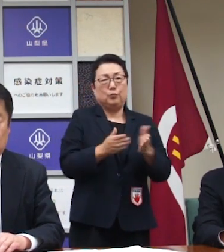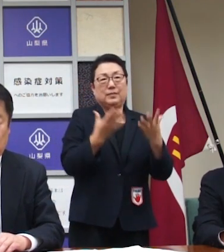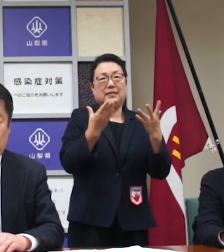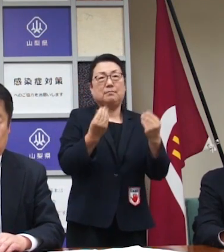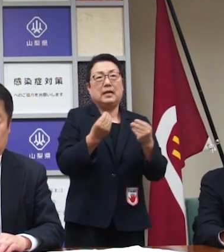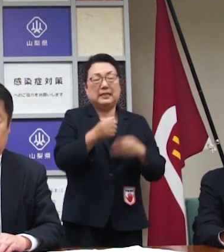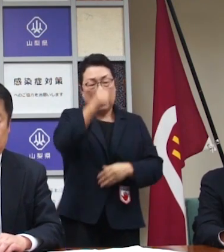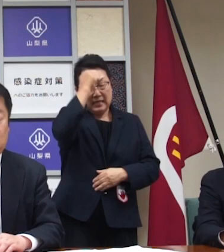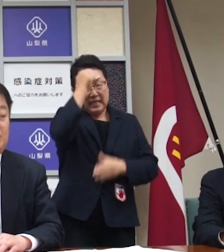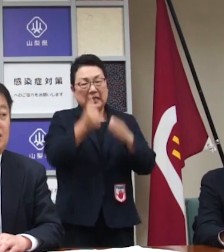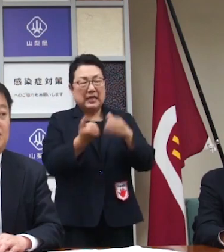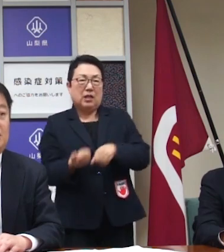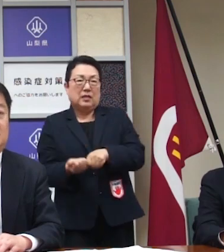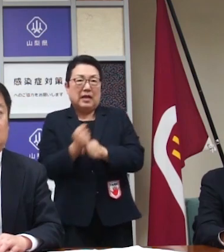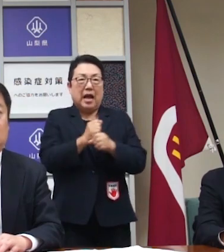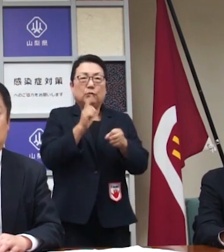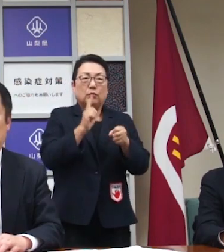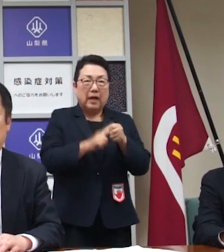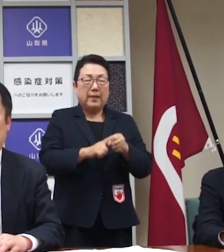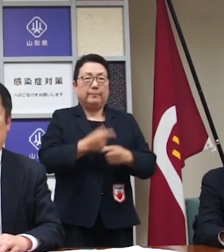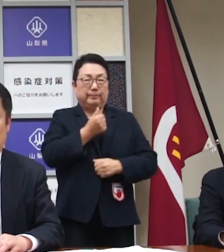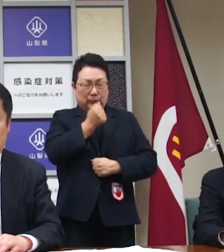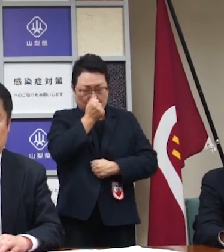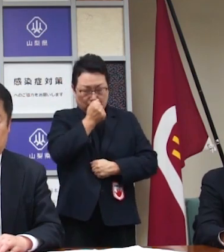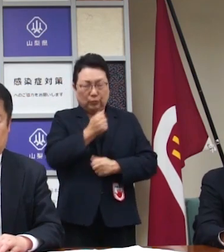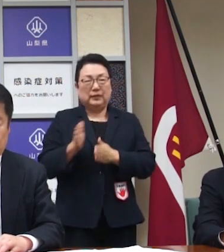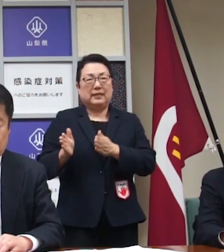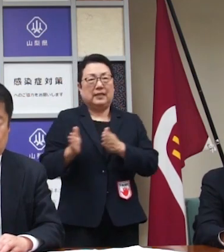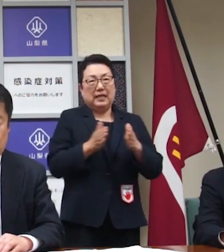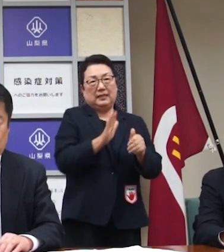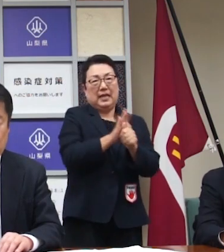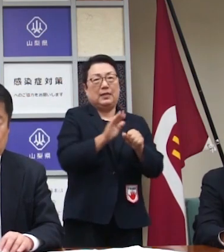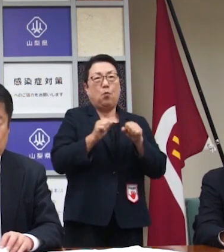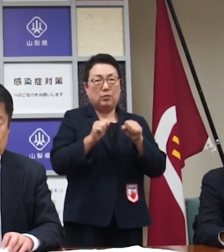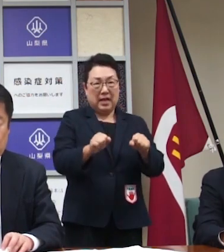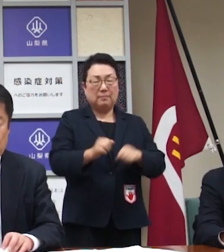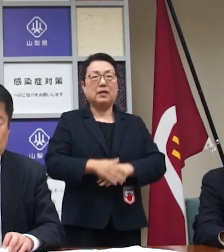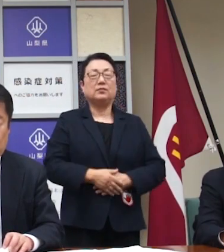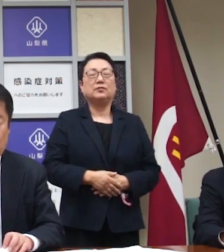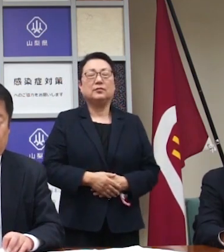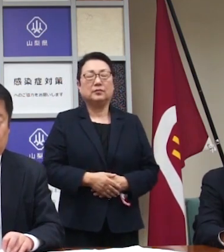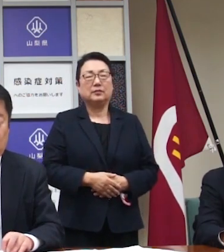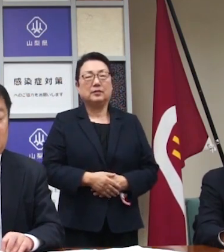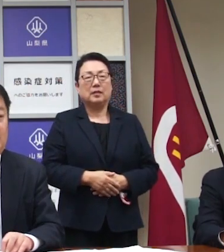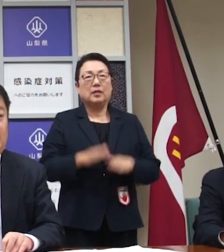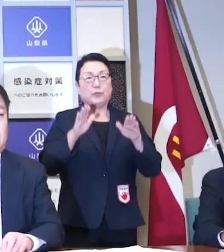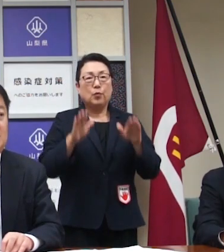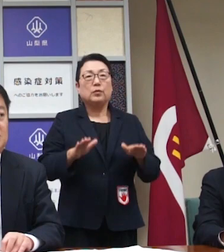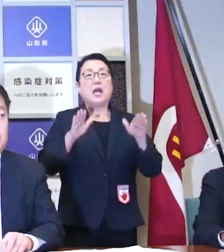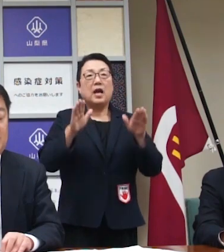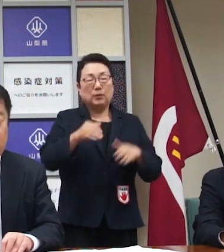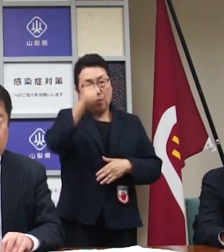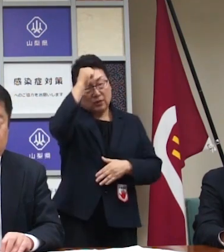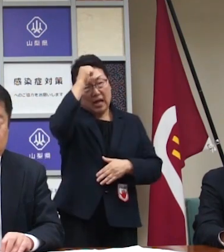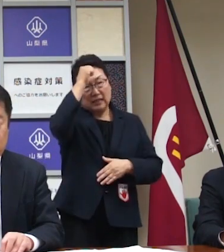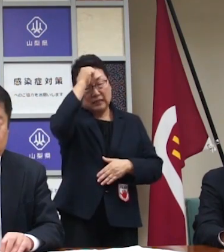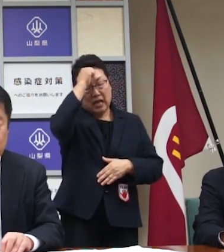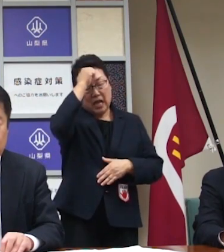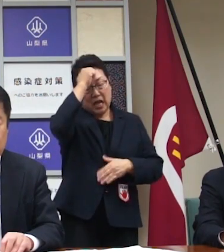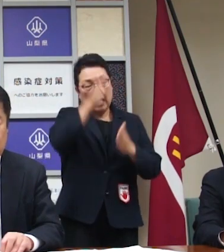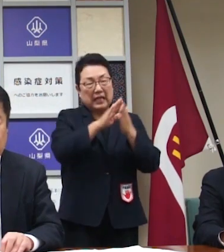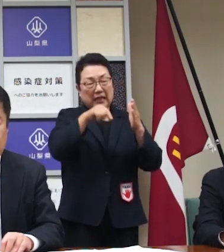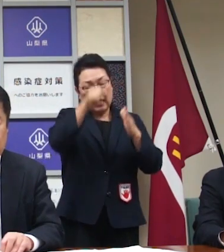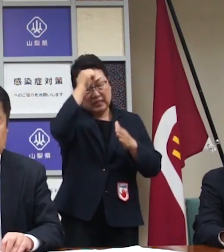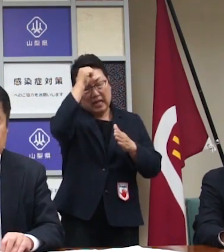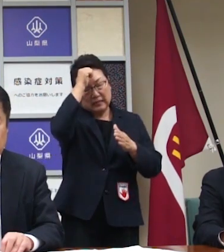患者さんの回復のため万全の体制で臨んでまいります。今般の患者、県内